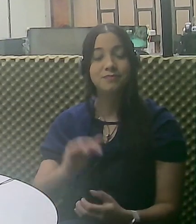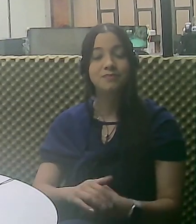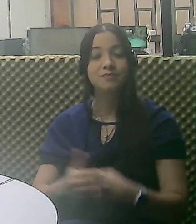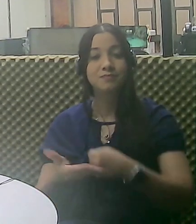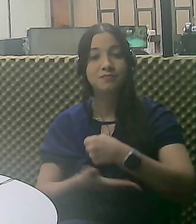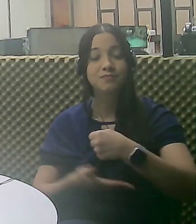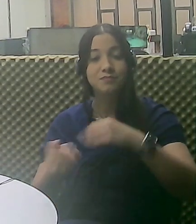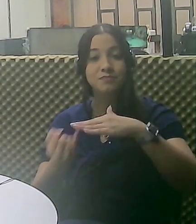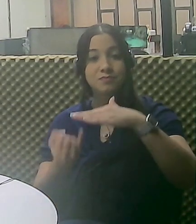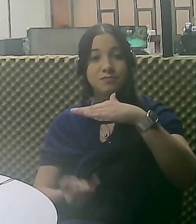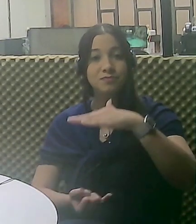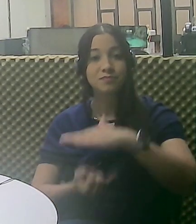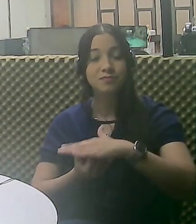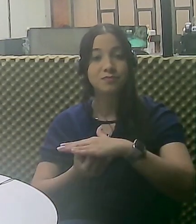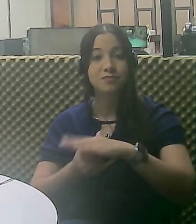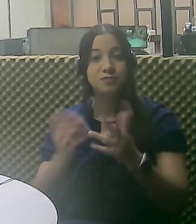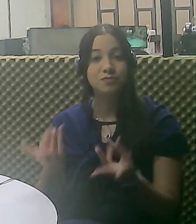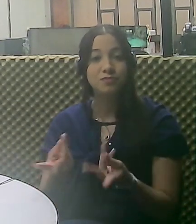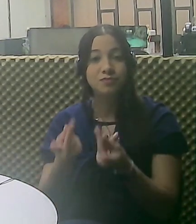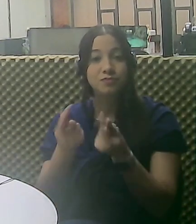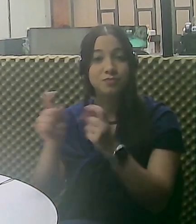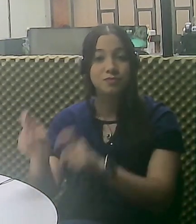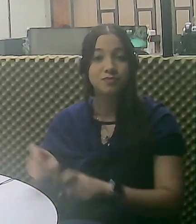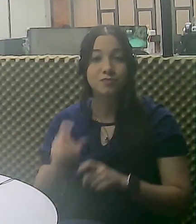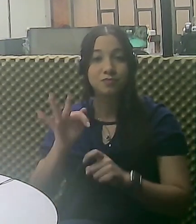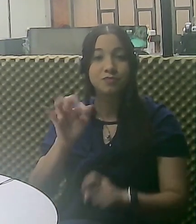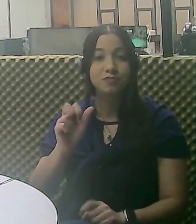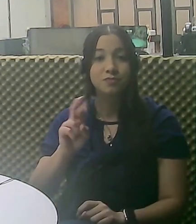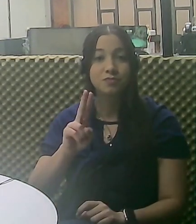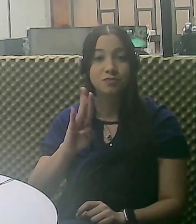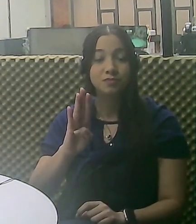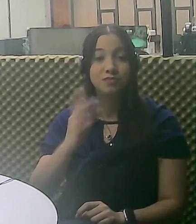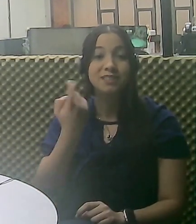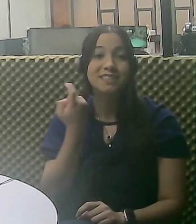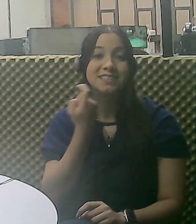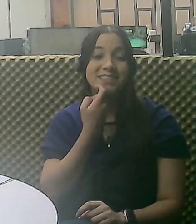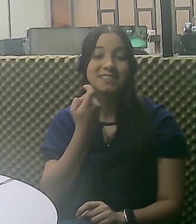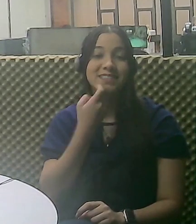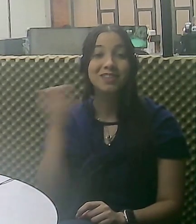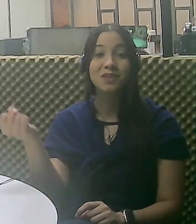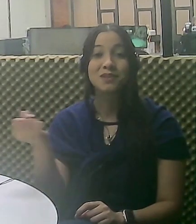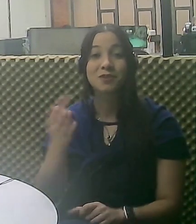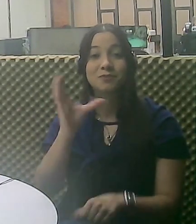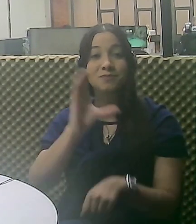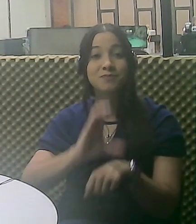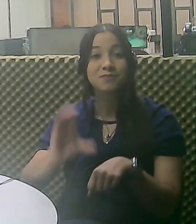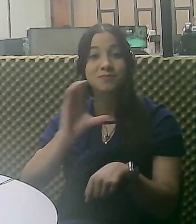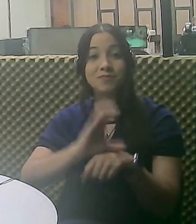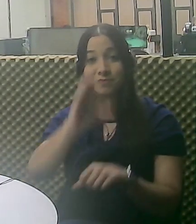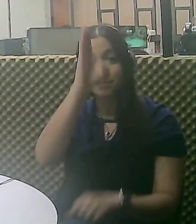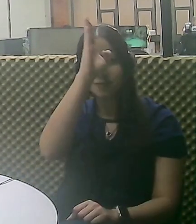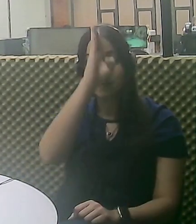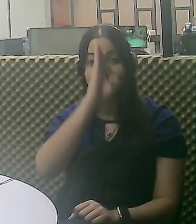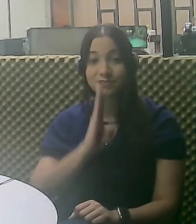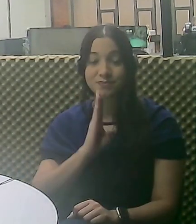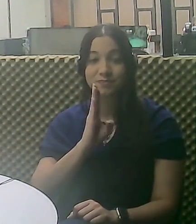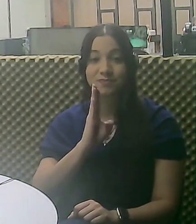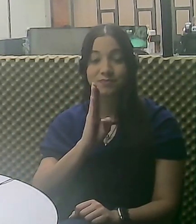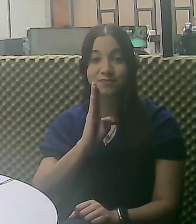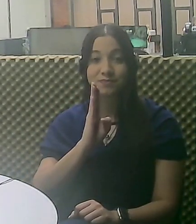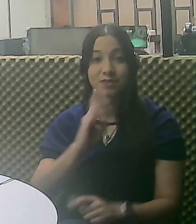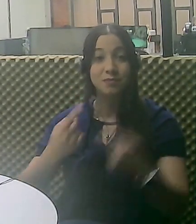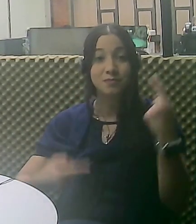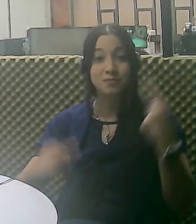Excelência Rural de Uberlândia, a FERUB, vai realizar nesta sexta-feira uma nova capacitação gratuita. Dentro